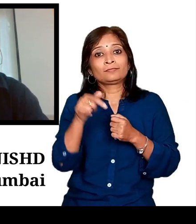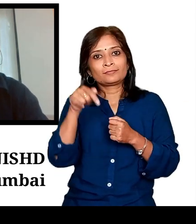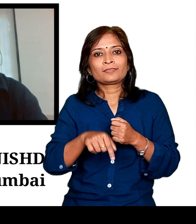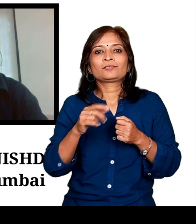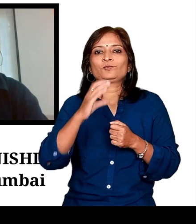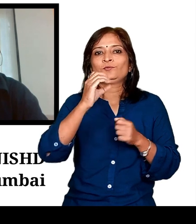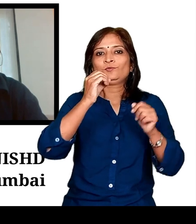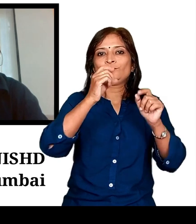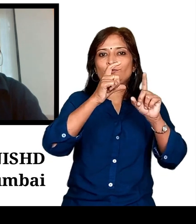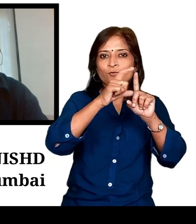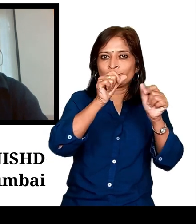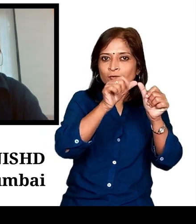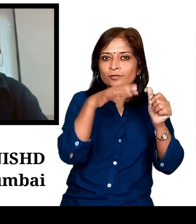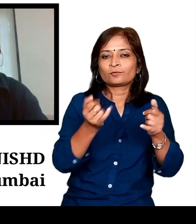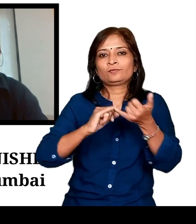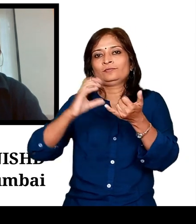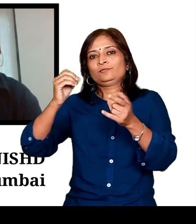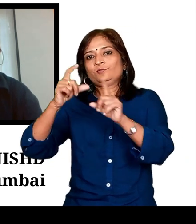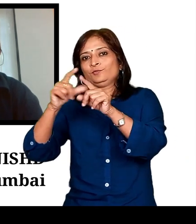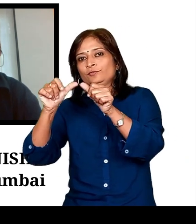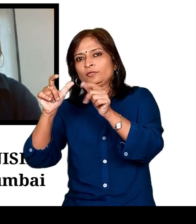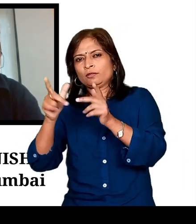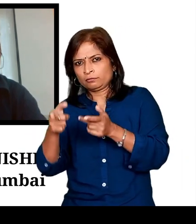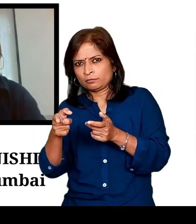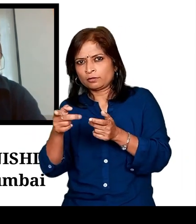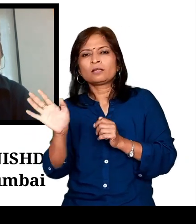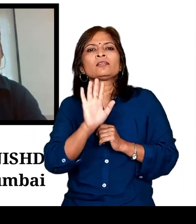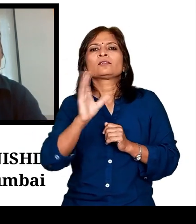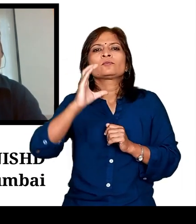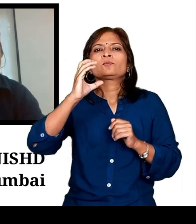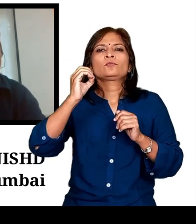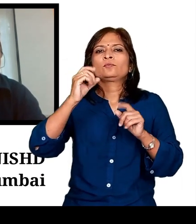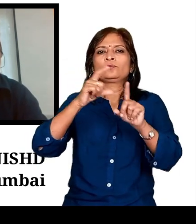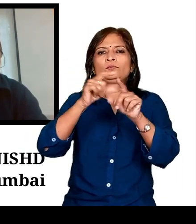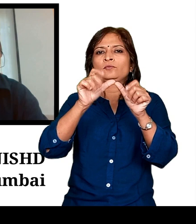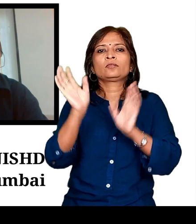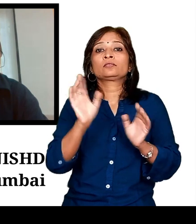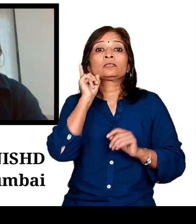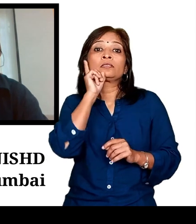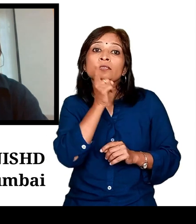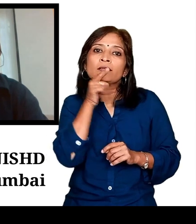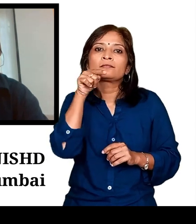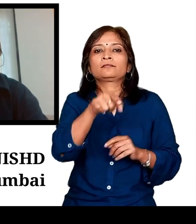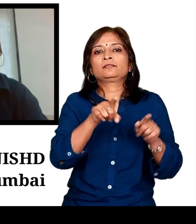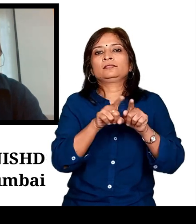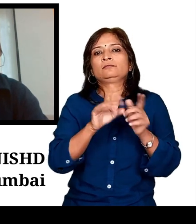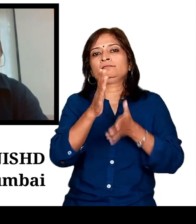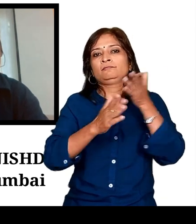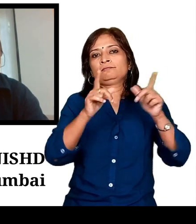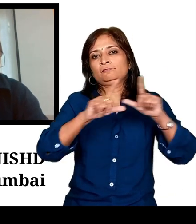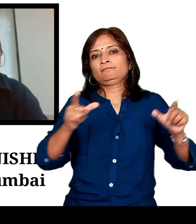बी डेफ जिन्हें. यस यस यस, नॉट कोडा एग्जैक्टली, बट जो डेफ होते हैं दे ओनली कैन बिकम